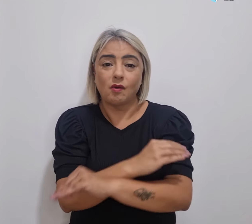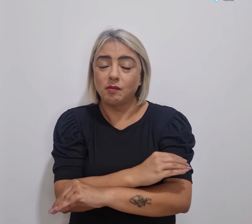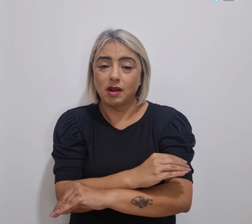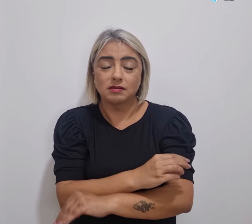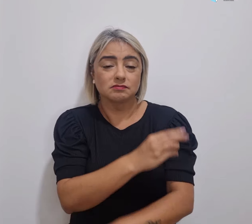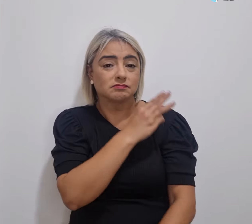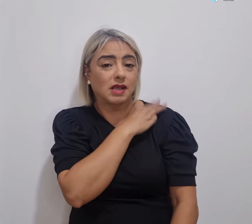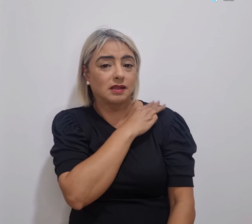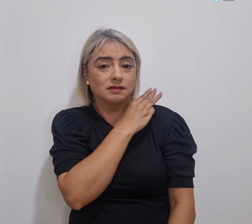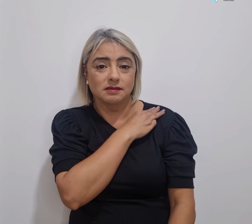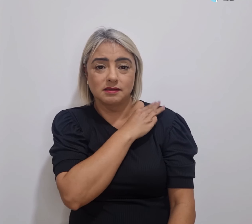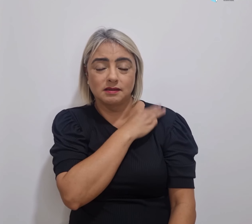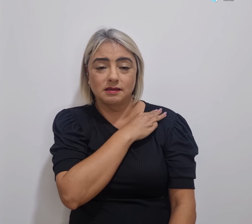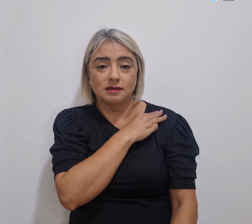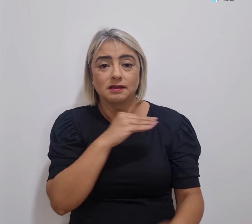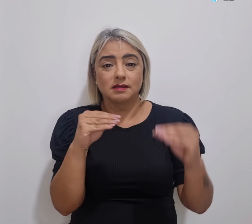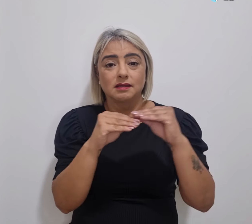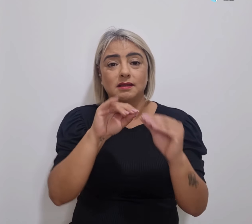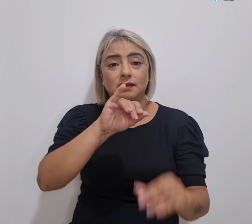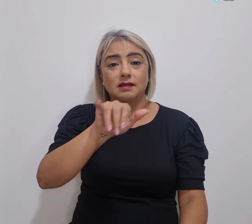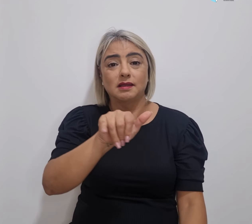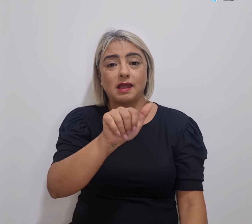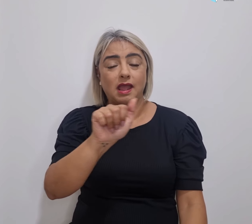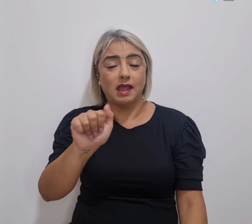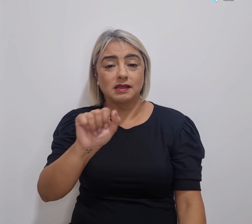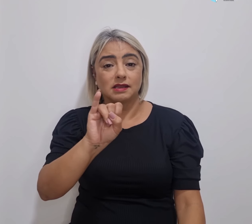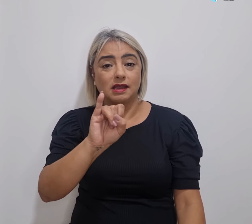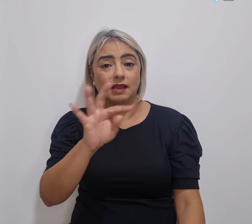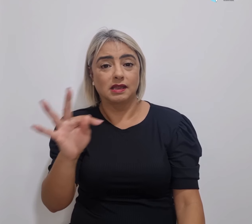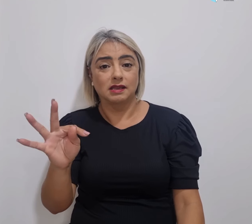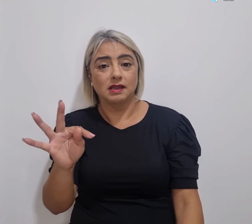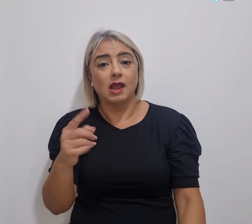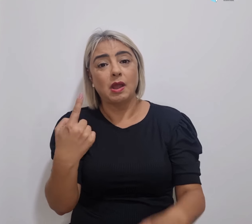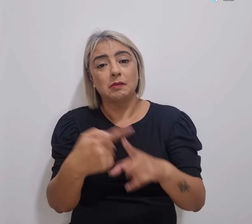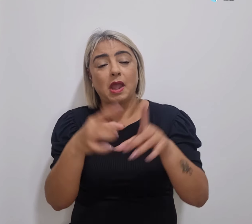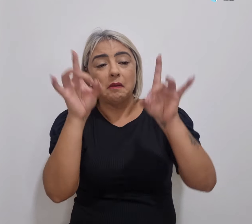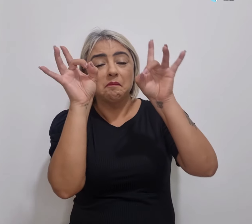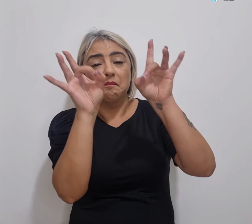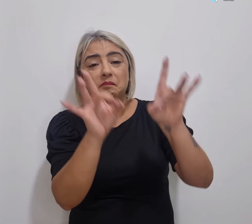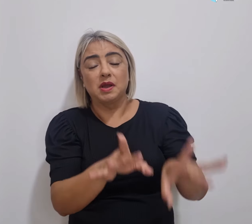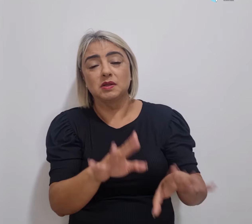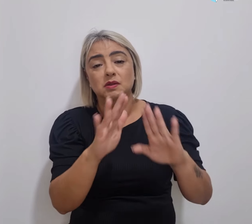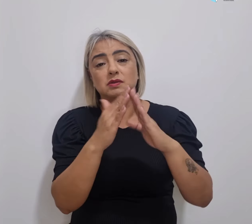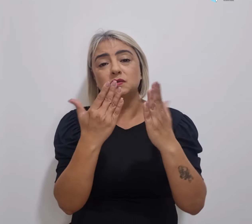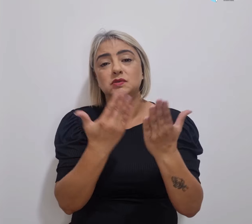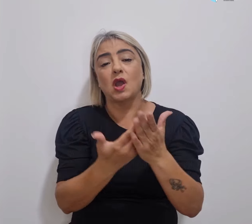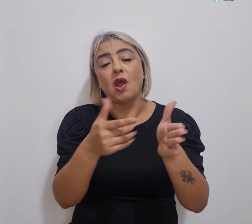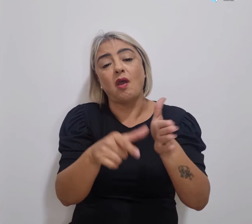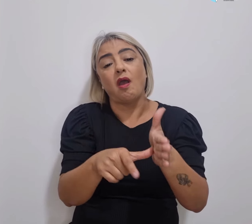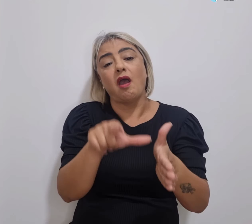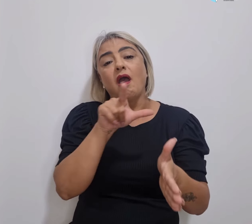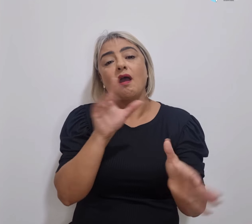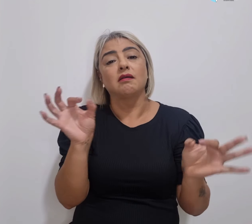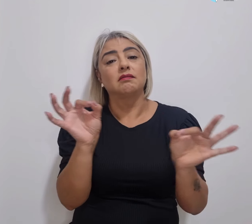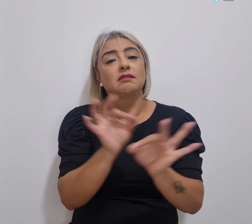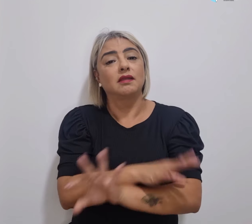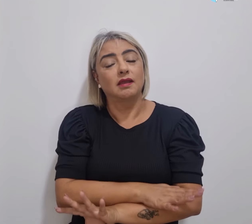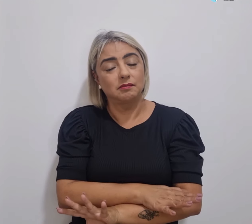médio e Ejaíte, por terem abandonado a escola antes do término dessa etapa